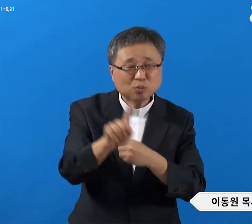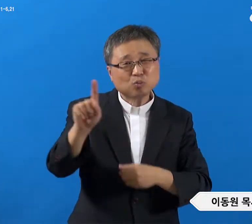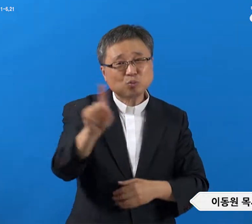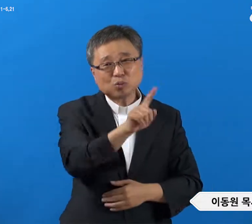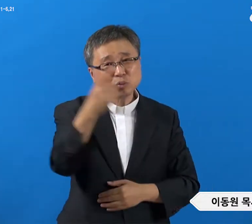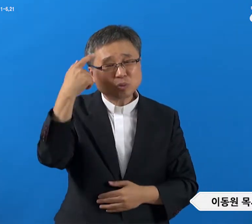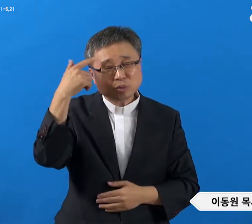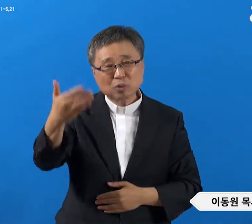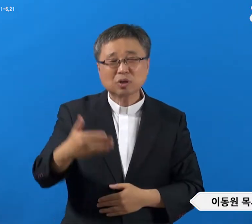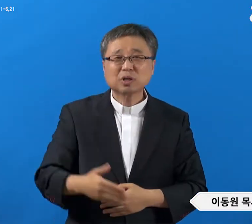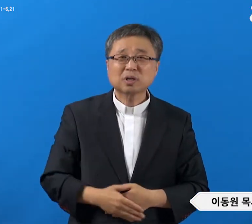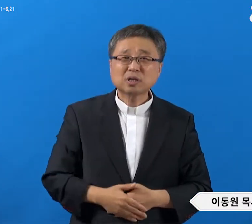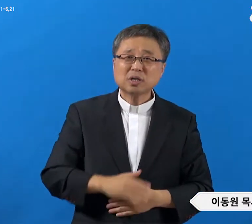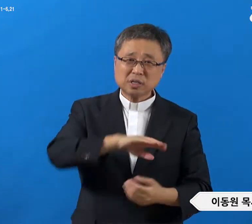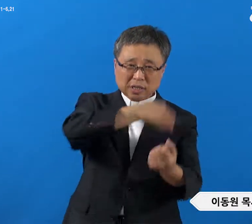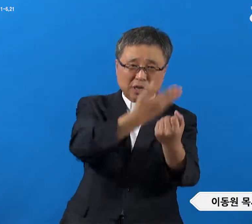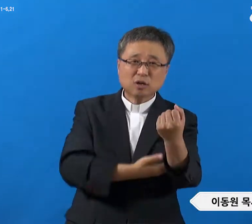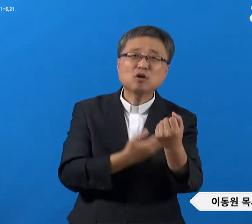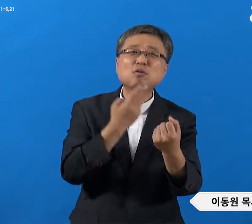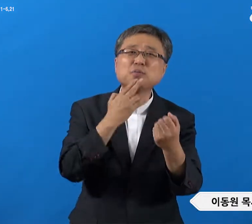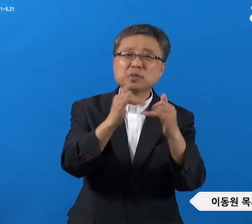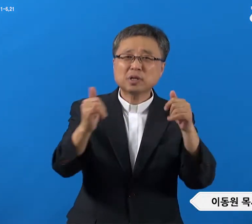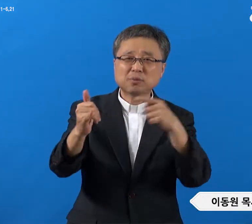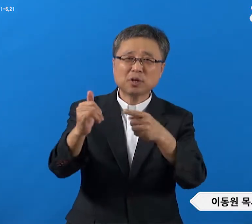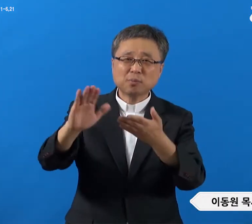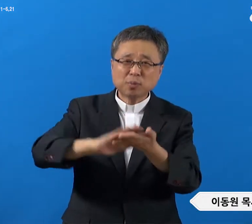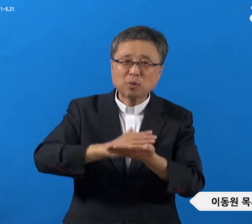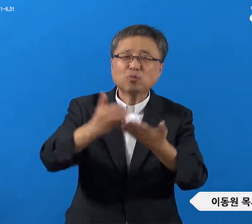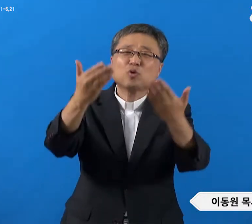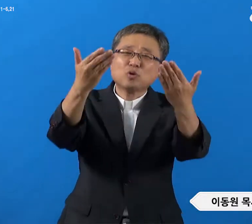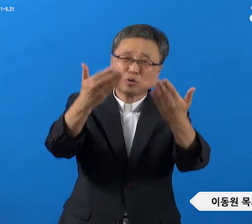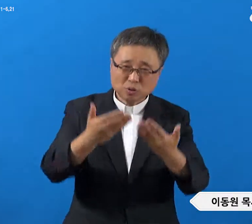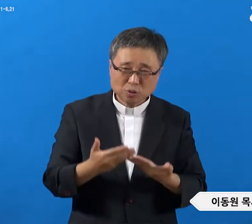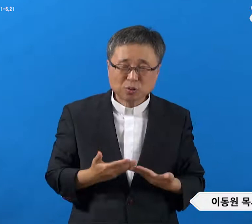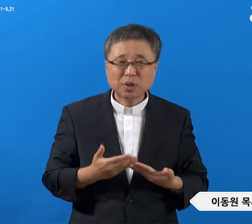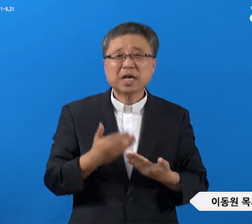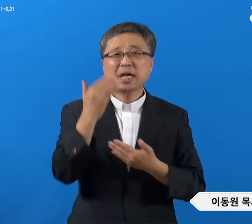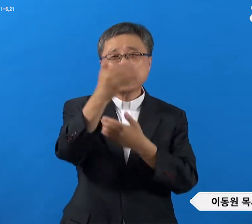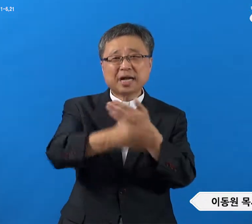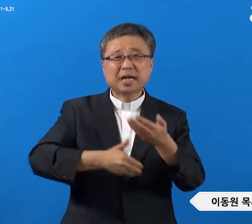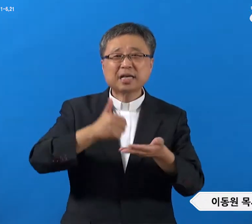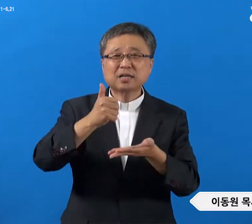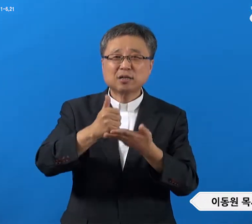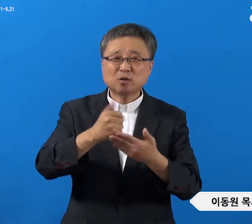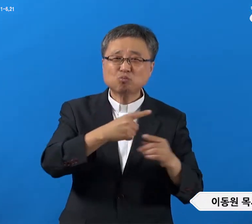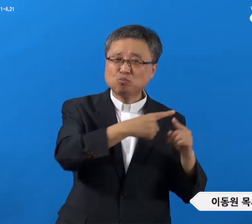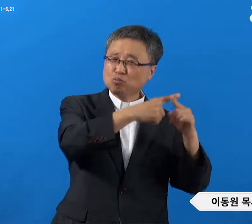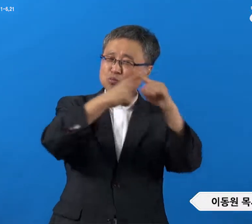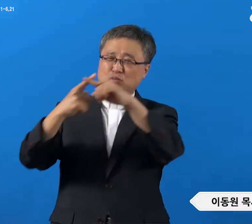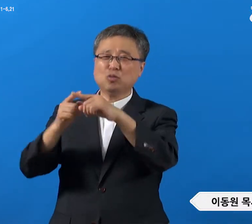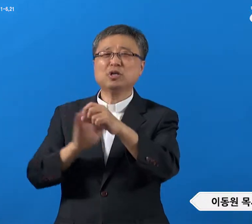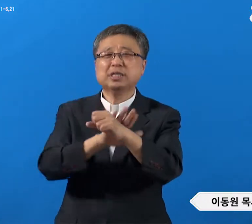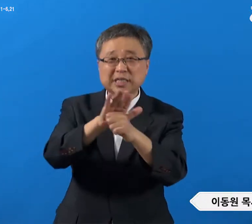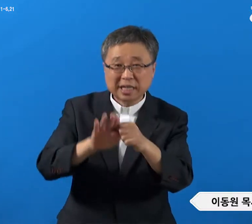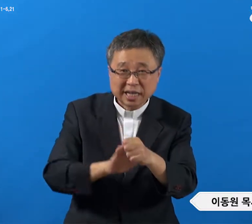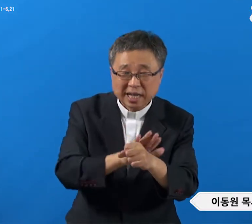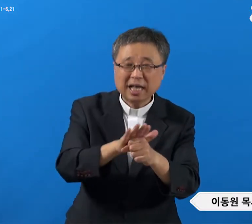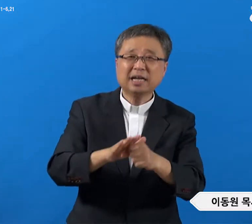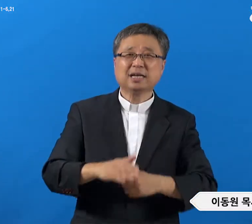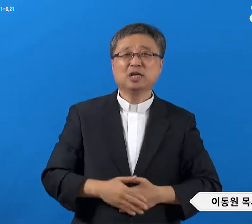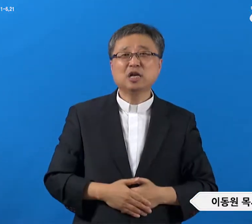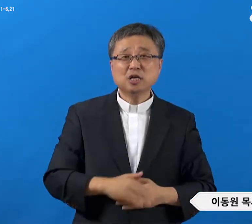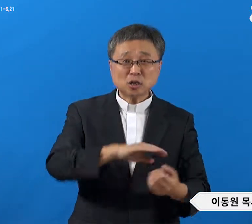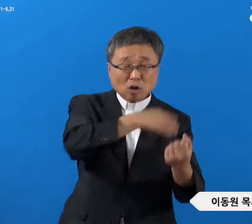은혜의 뜻은 자격이 없는 사람들에게 베풀어지는 하나님의 일방적 사랑. 자격이